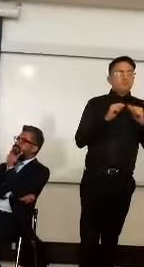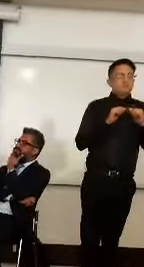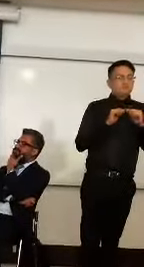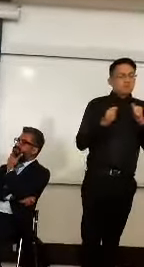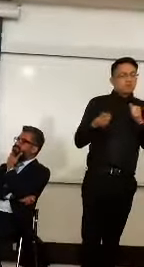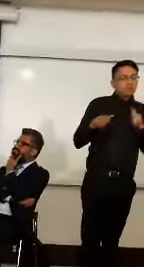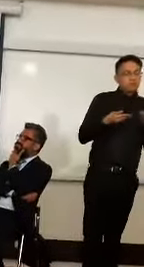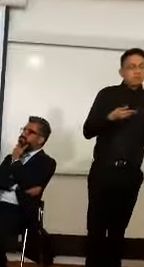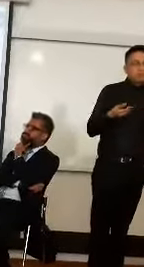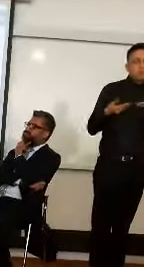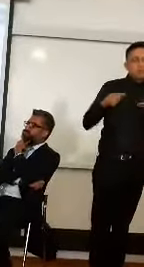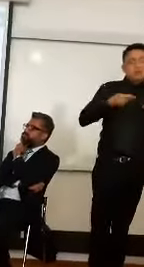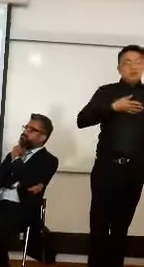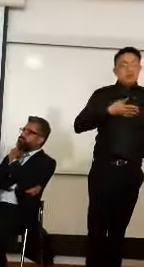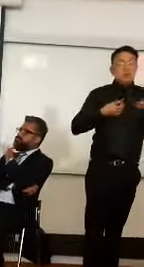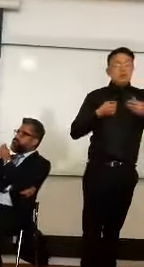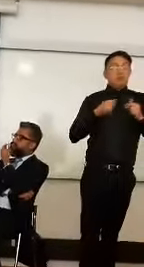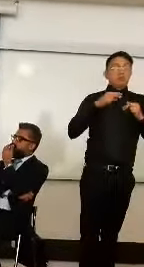algo